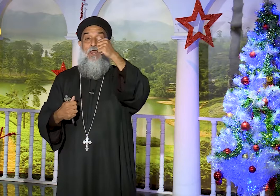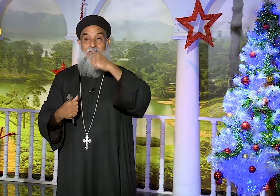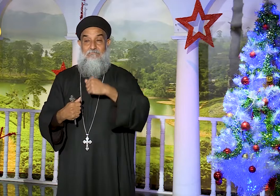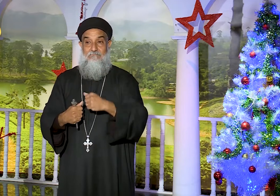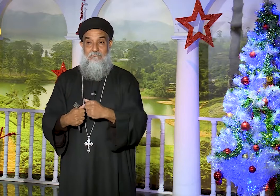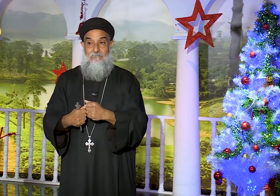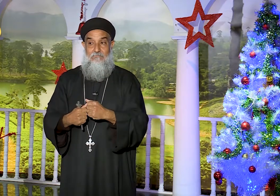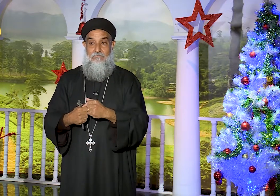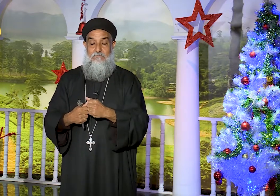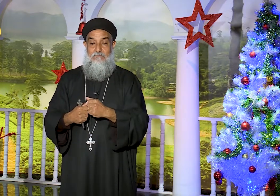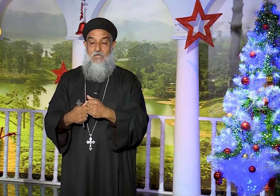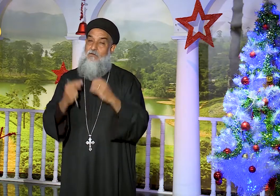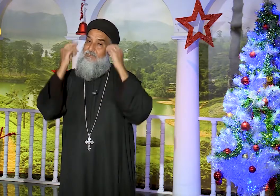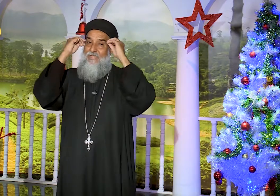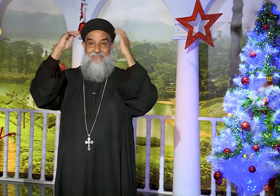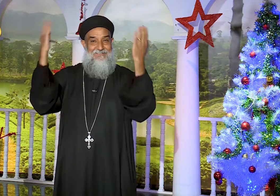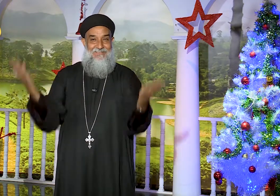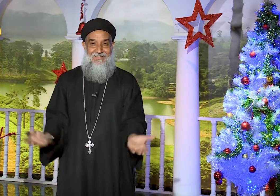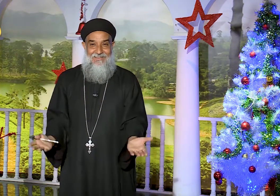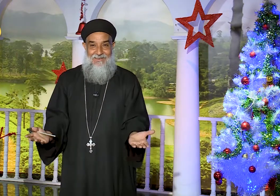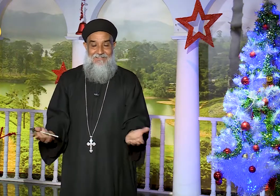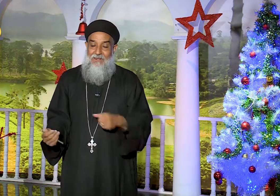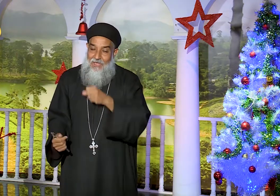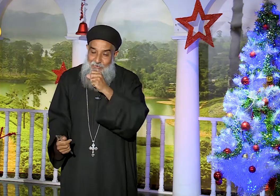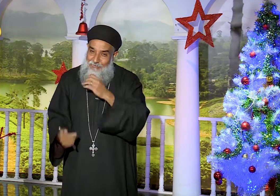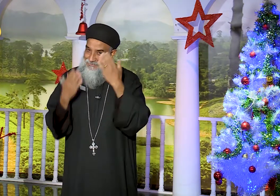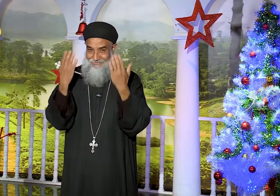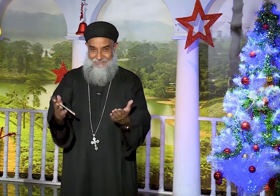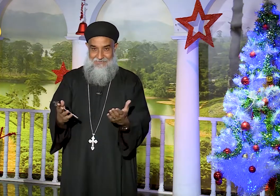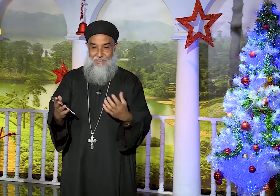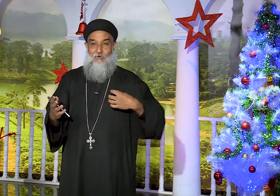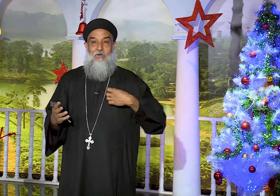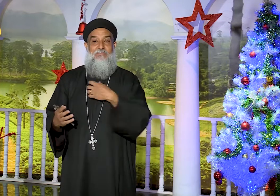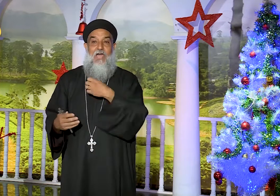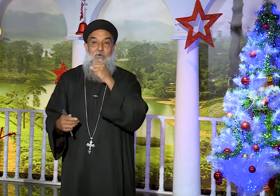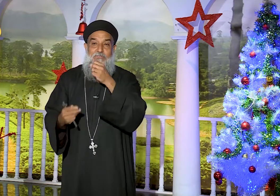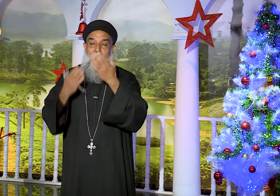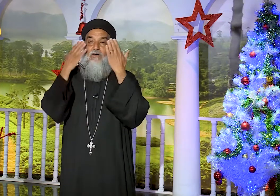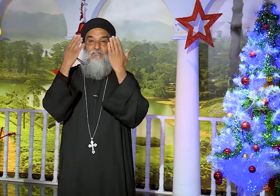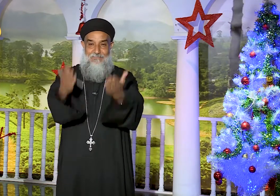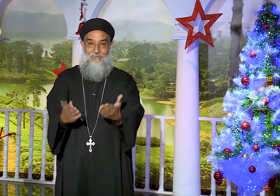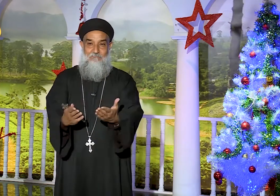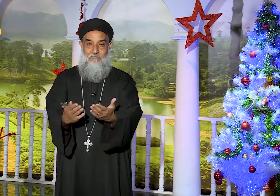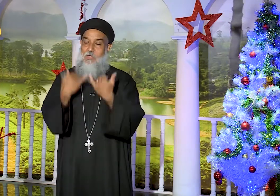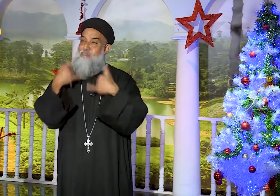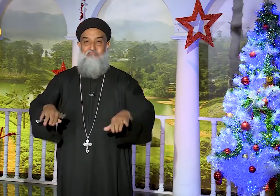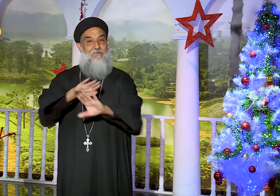ولد. قال له ازاي؟ ده انا عجوز ومراتي عجوزه خالص، ما